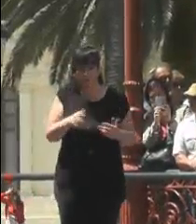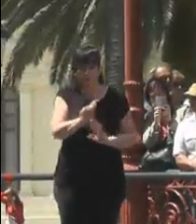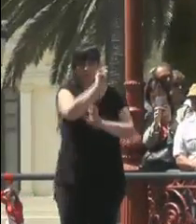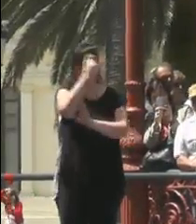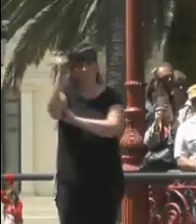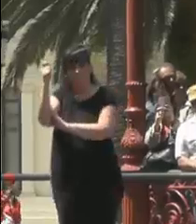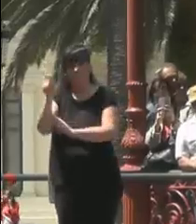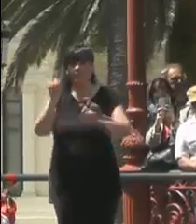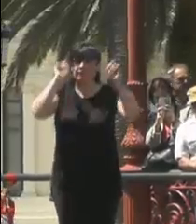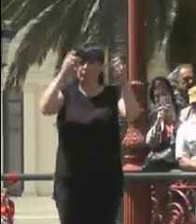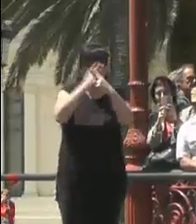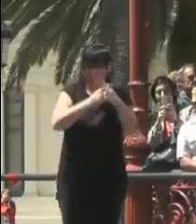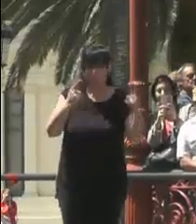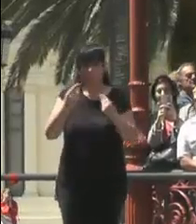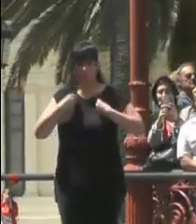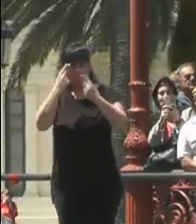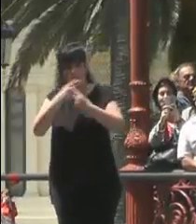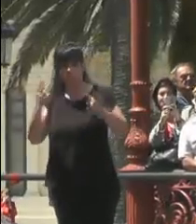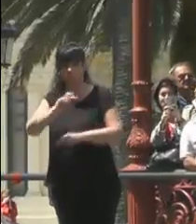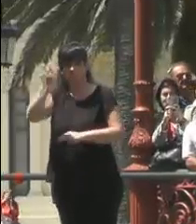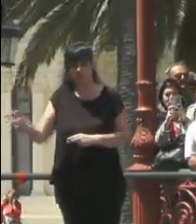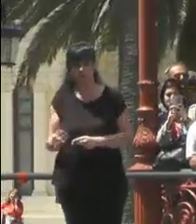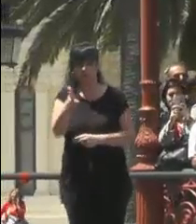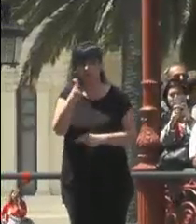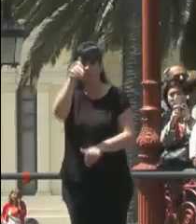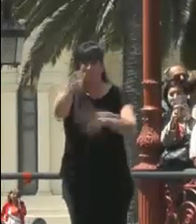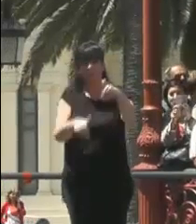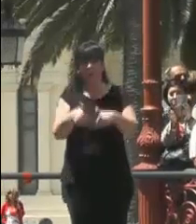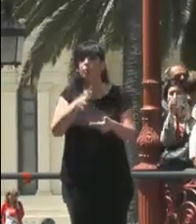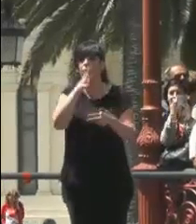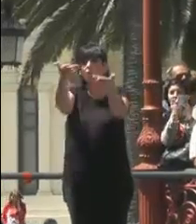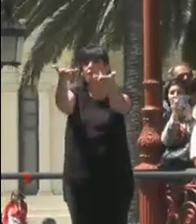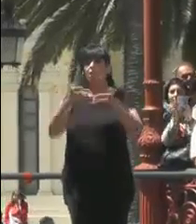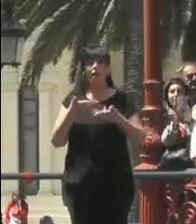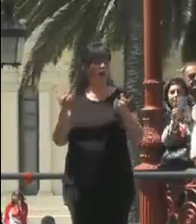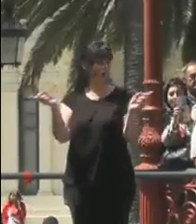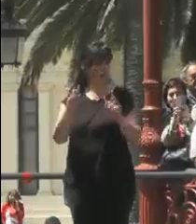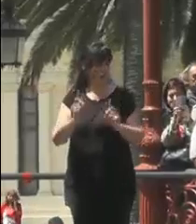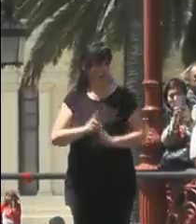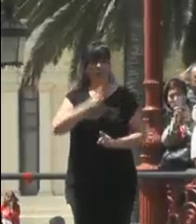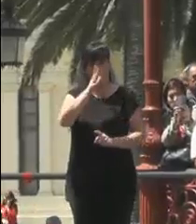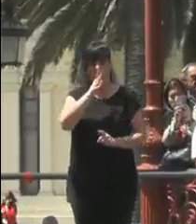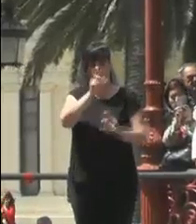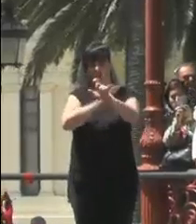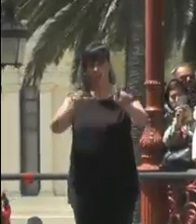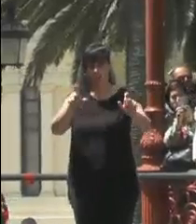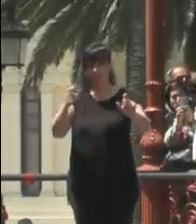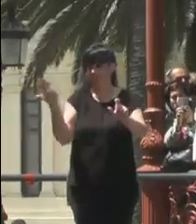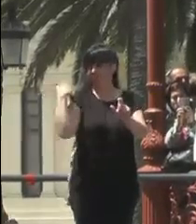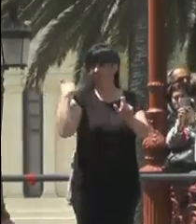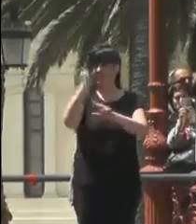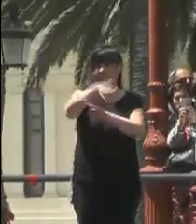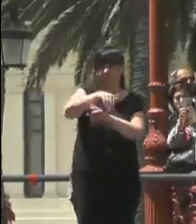pensiones, el derecho a voto no cayeron del cielo. Fueron el ejercicio político y expresión de la gente cuando se autoorganizaba en las calles